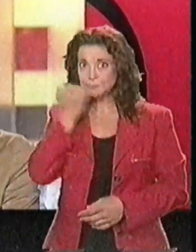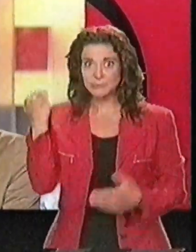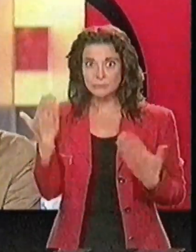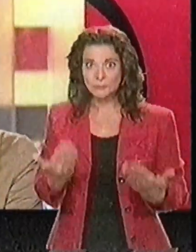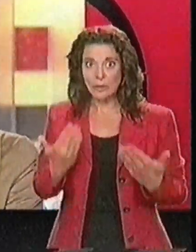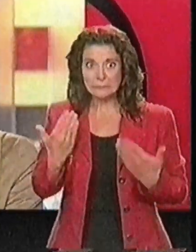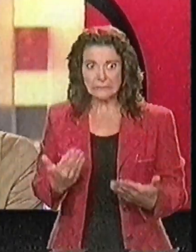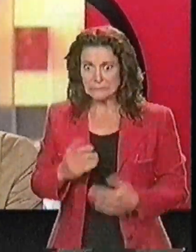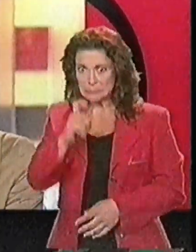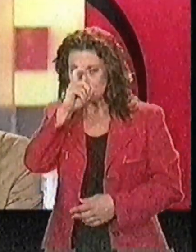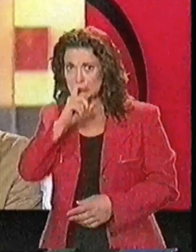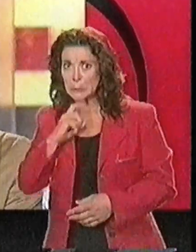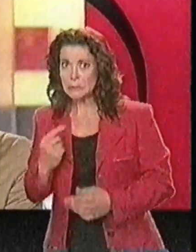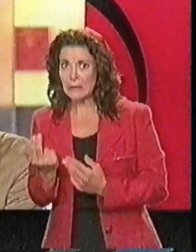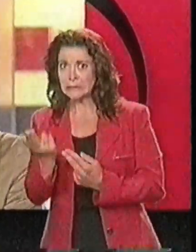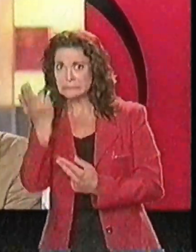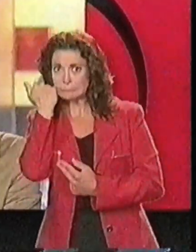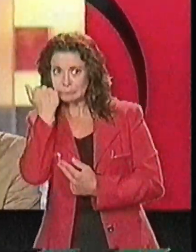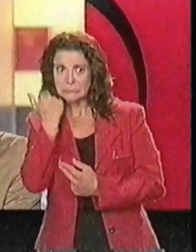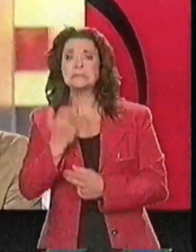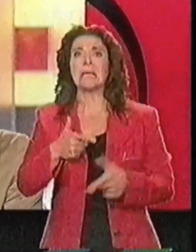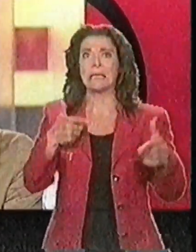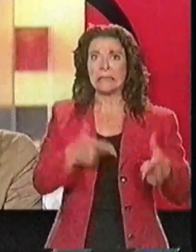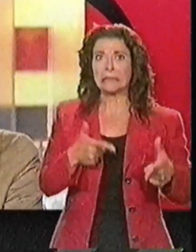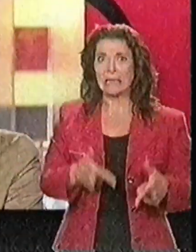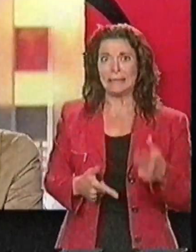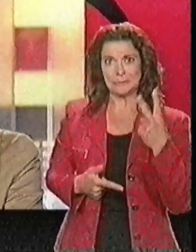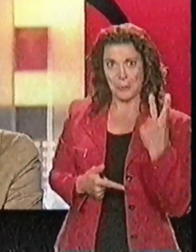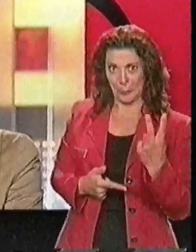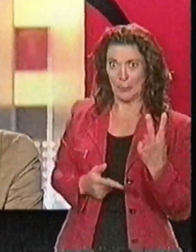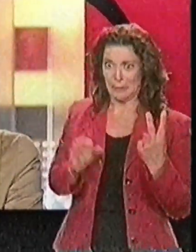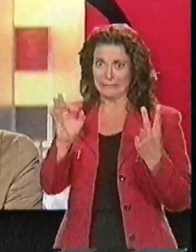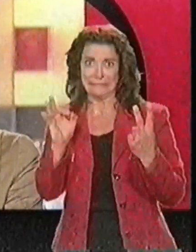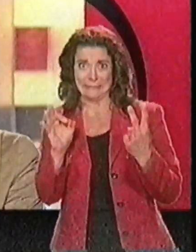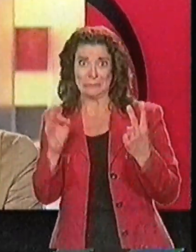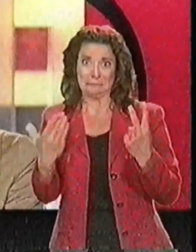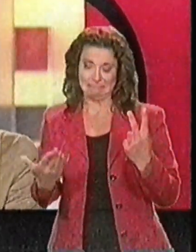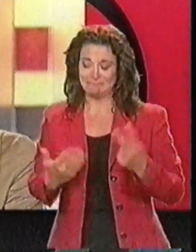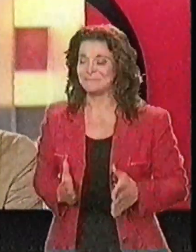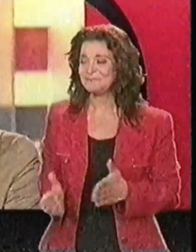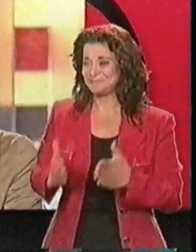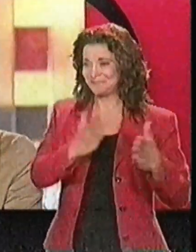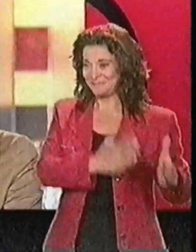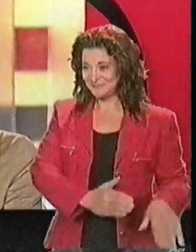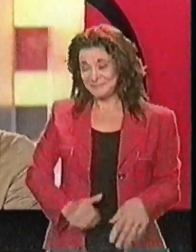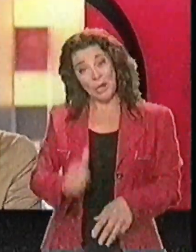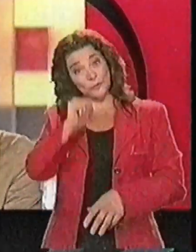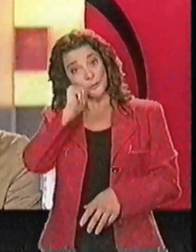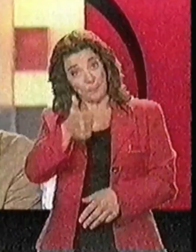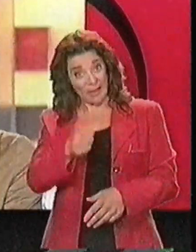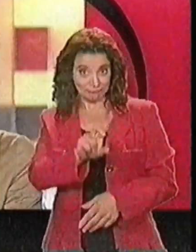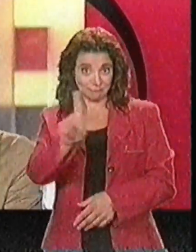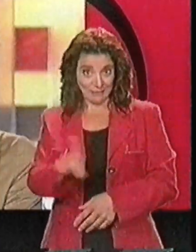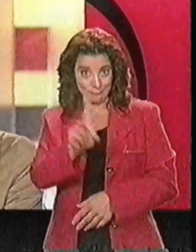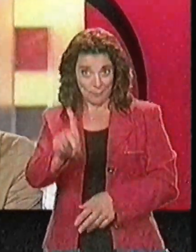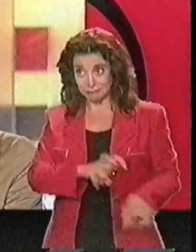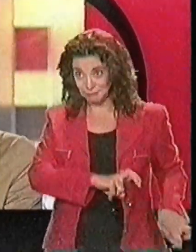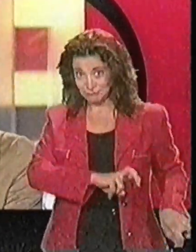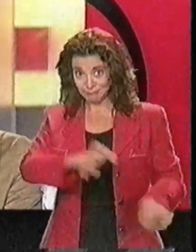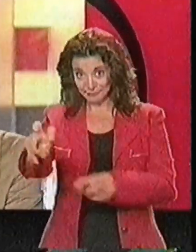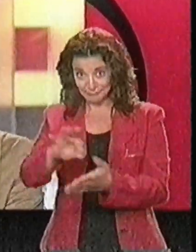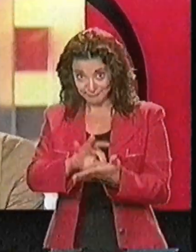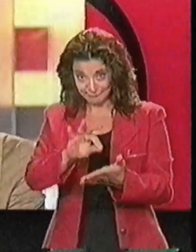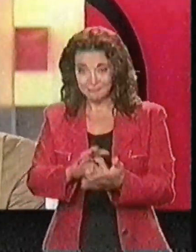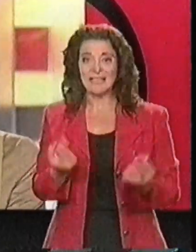même par la Grèce, 2-0. Demain, nous sommes appelés à nous rendre aux urnes pour élire députés régionaux et